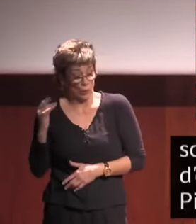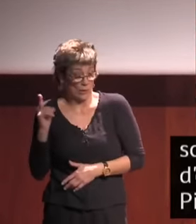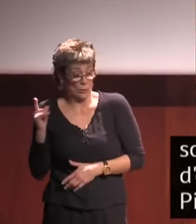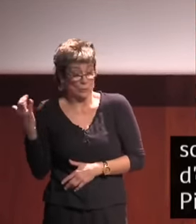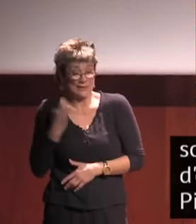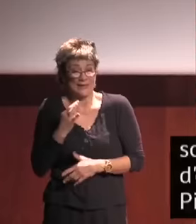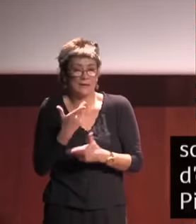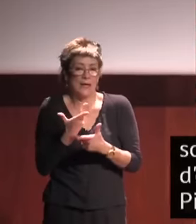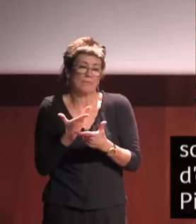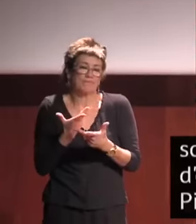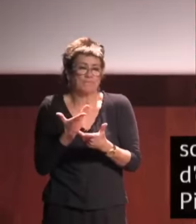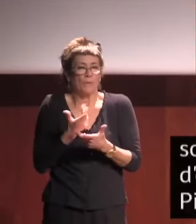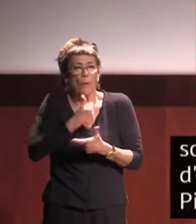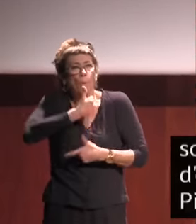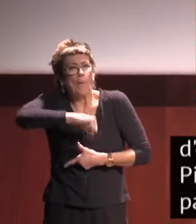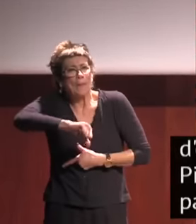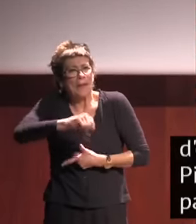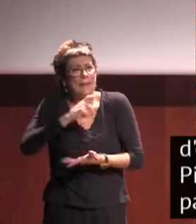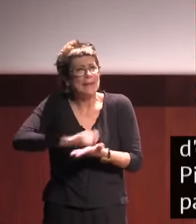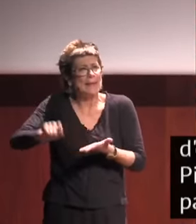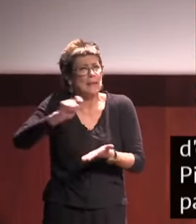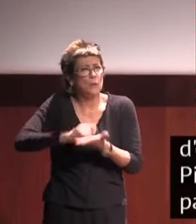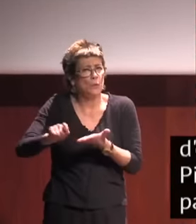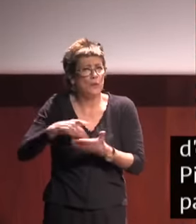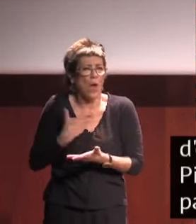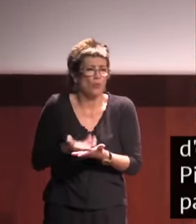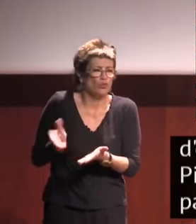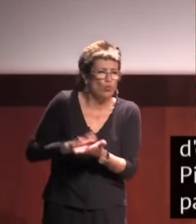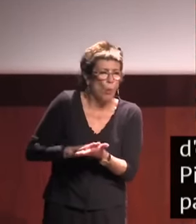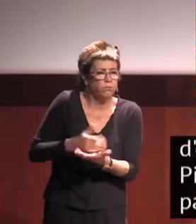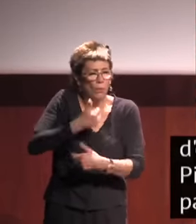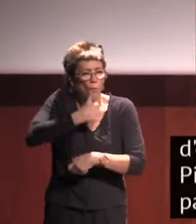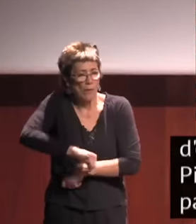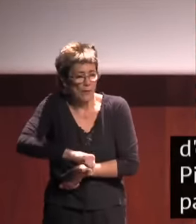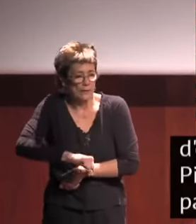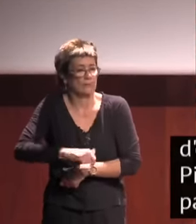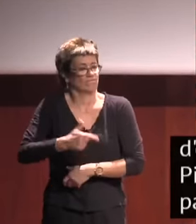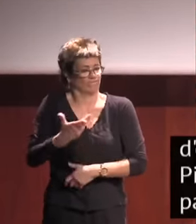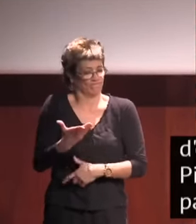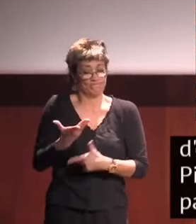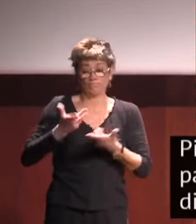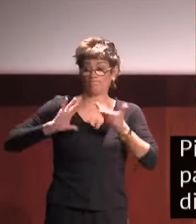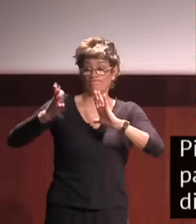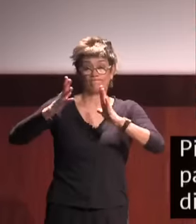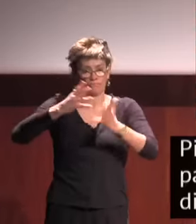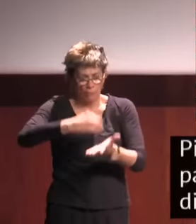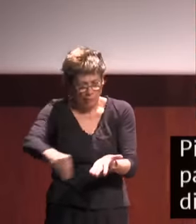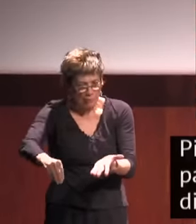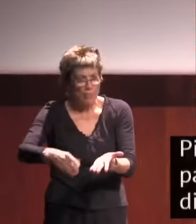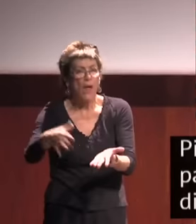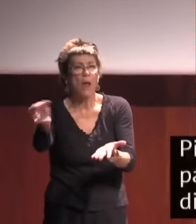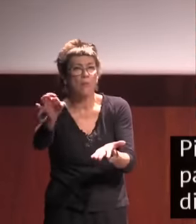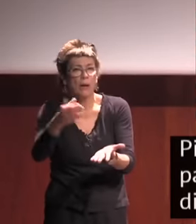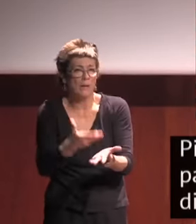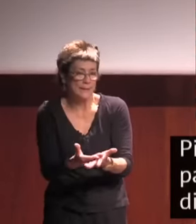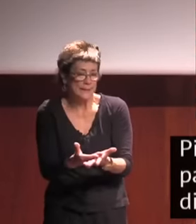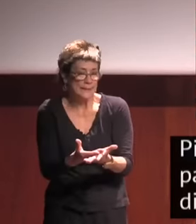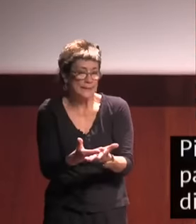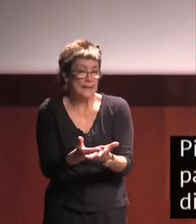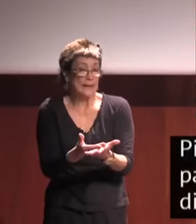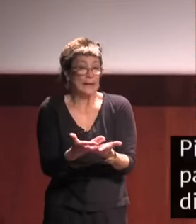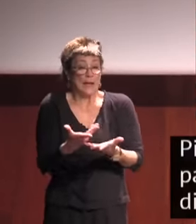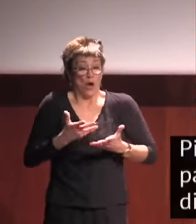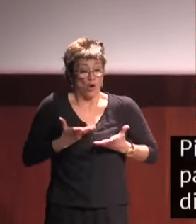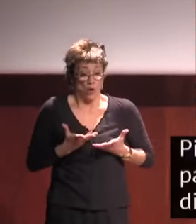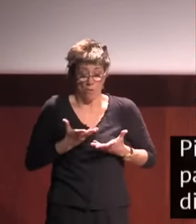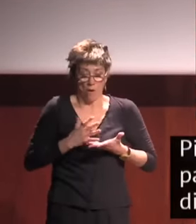de l'écriture des sourds, c'est-à-dire la langue des signes n'ayant pas d'écriture graphique standardisée, le